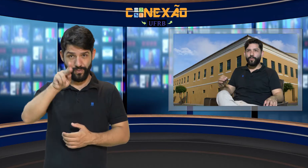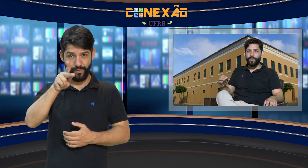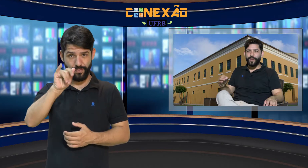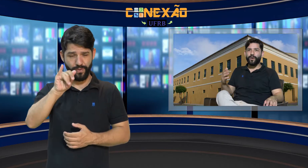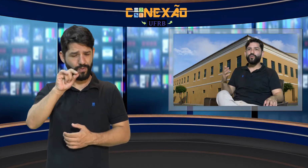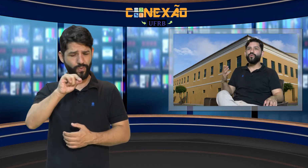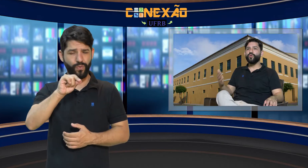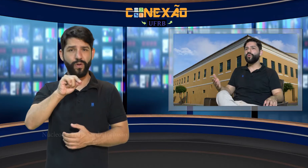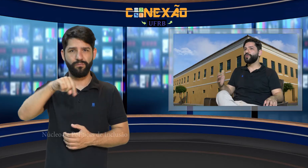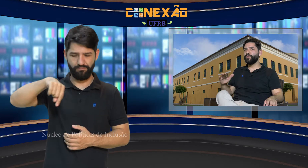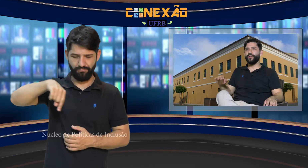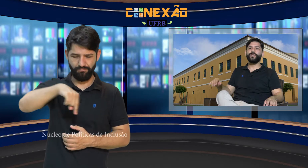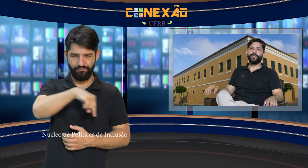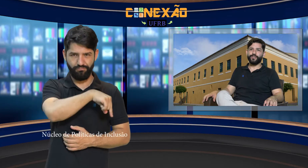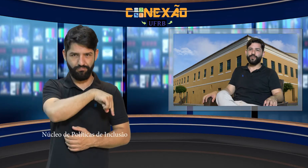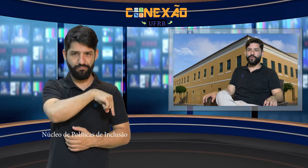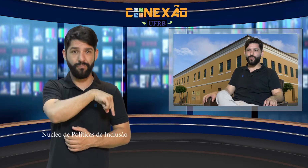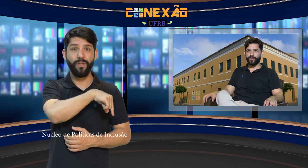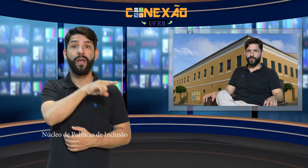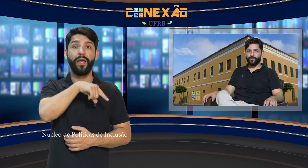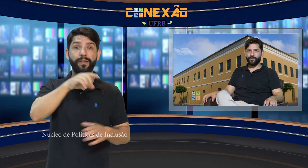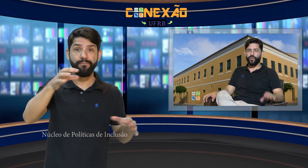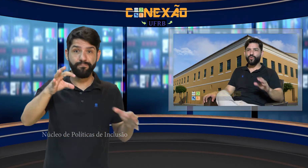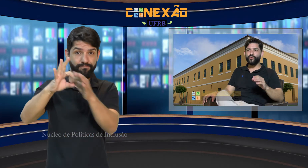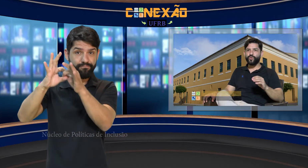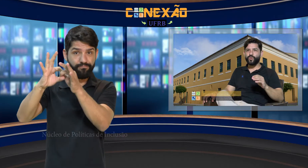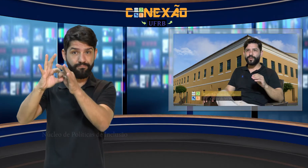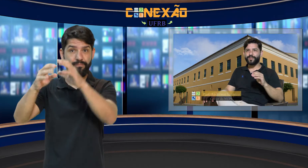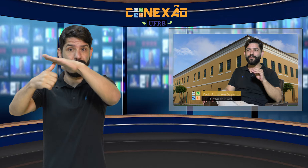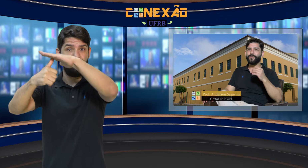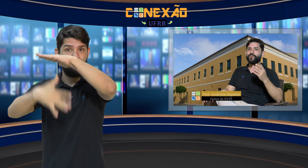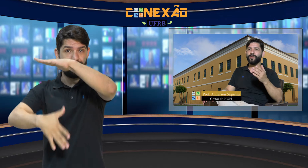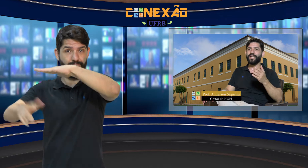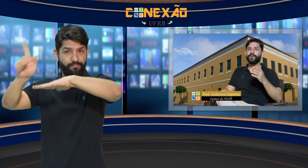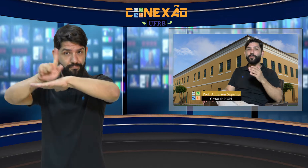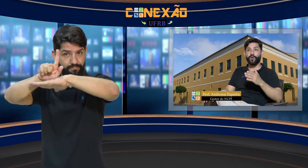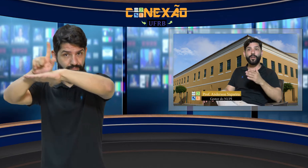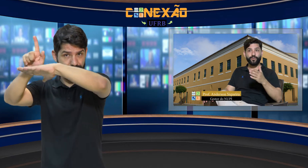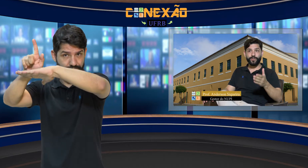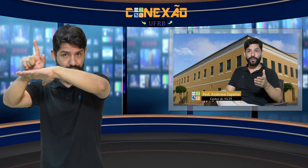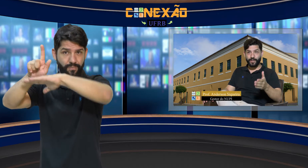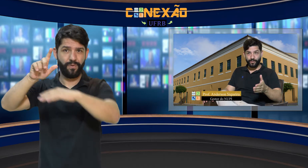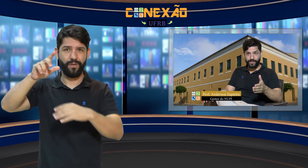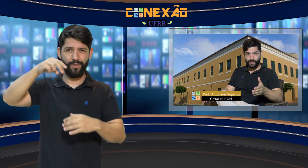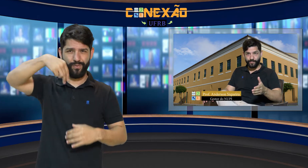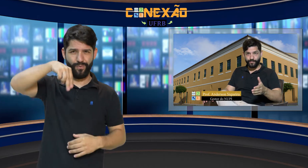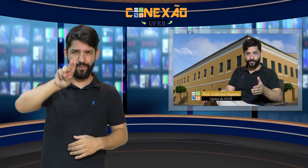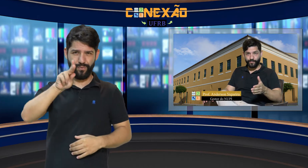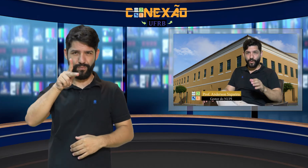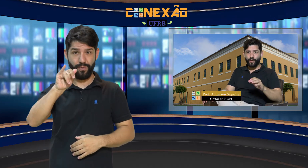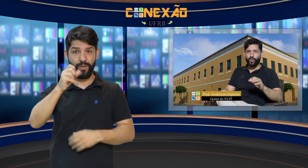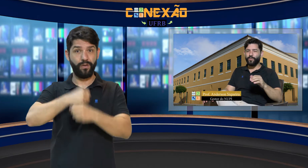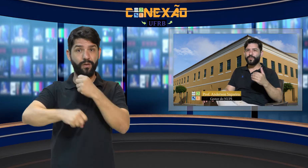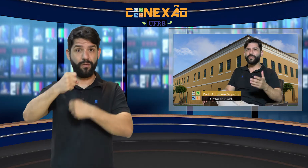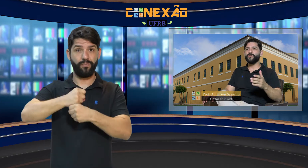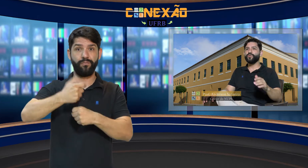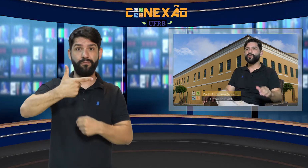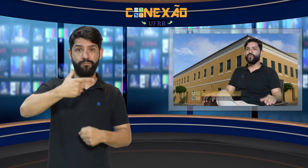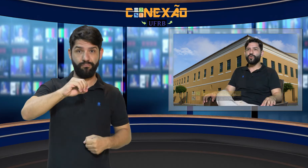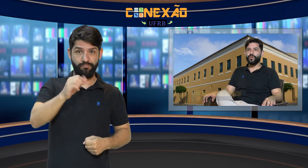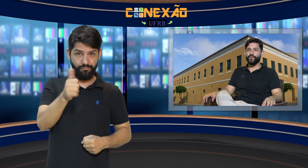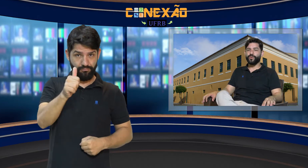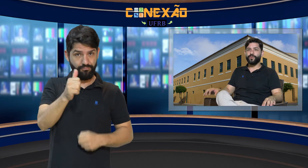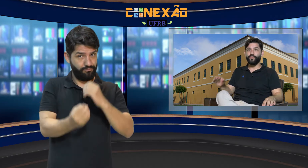O NUP é o Núcleo de Políticas de Inclusão, o núcleo que está vinculado à Pró-Reitoria de Graduação. O objetivo